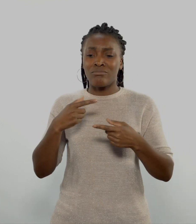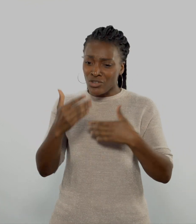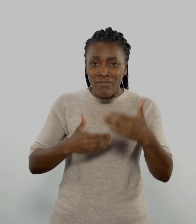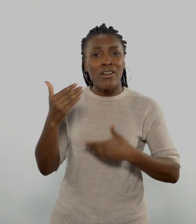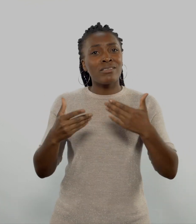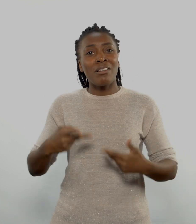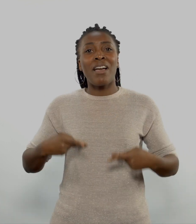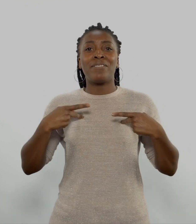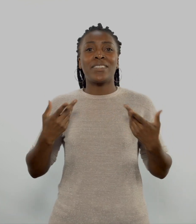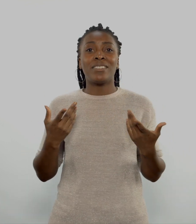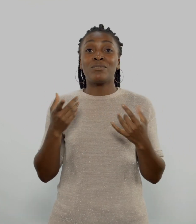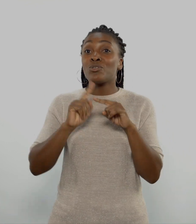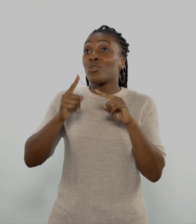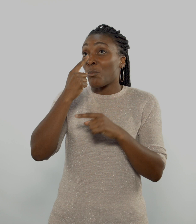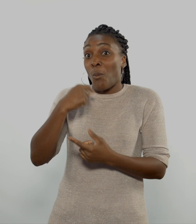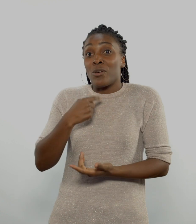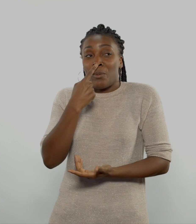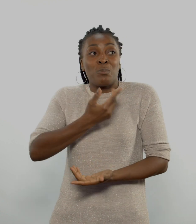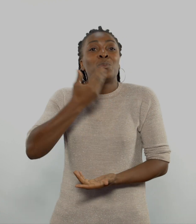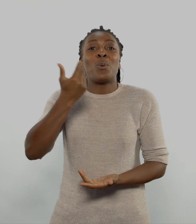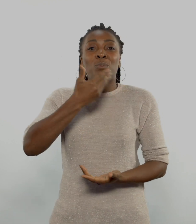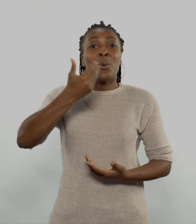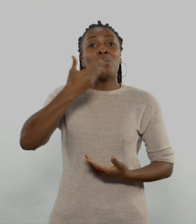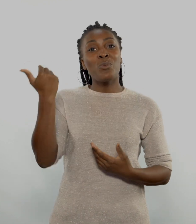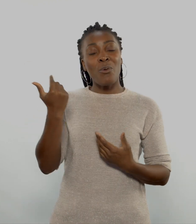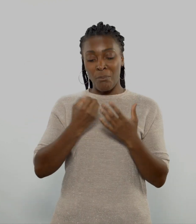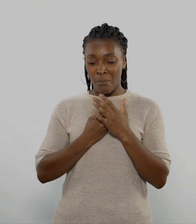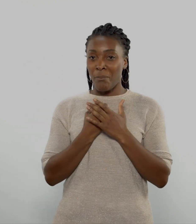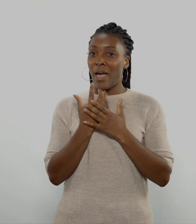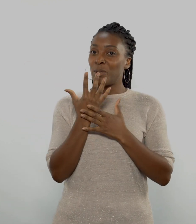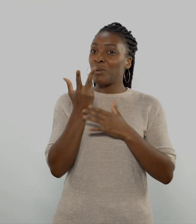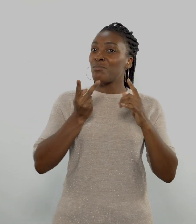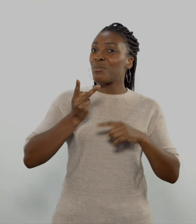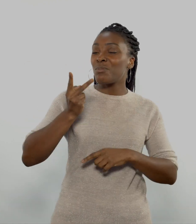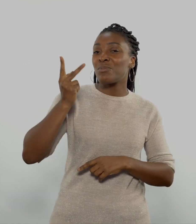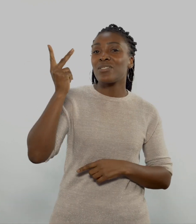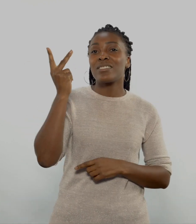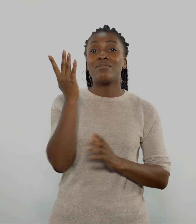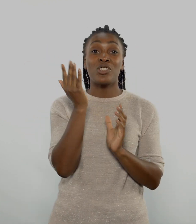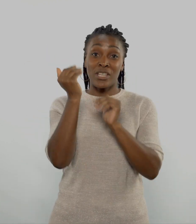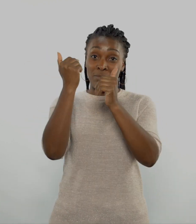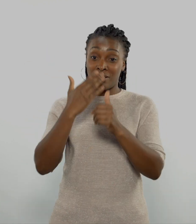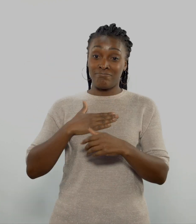vie, les choses vont de mieux en mieux, je suis de plus en plus épanouie, et vraiment j'espère que mon